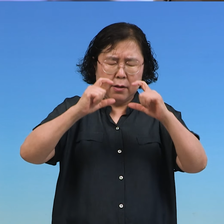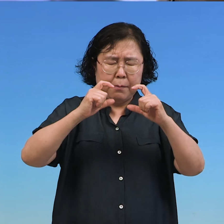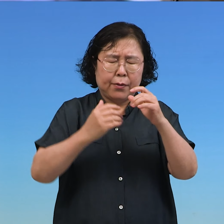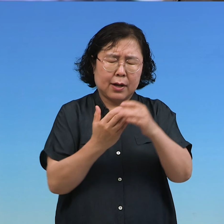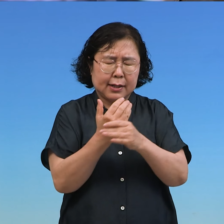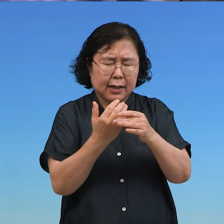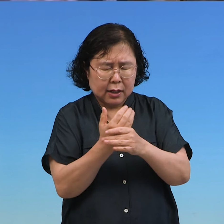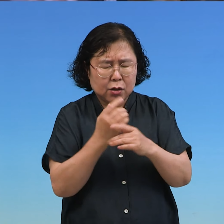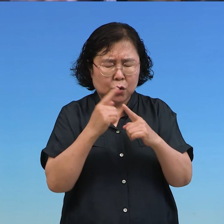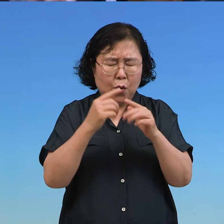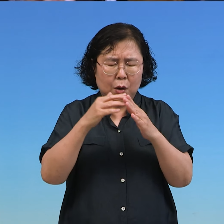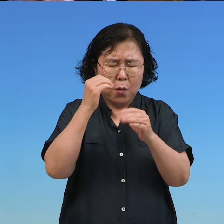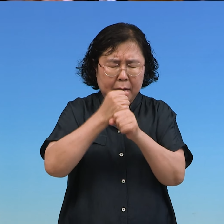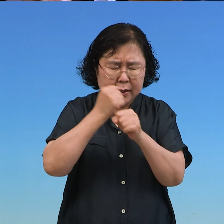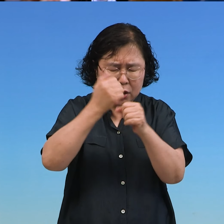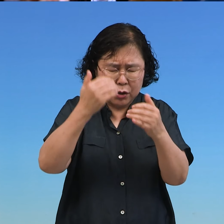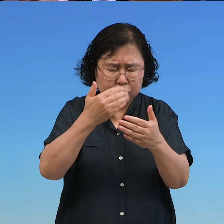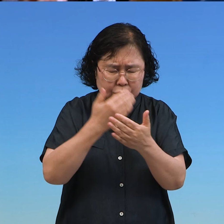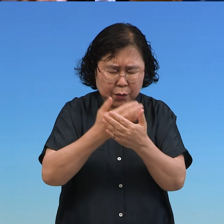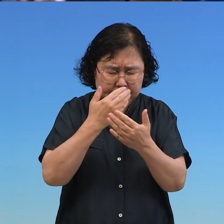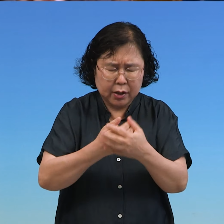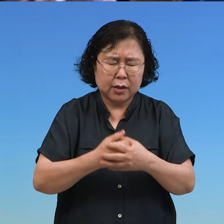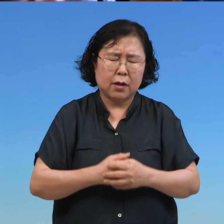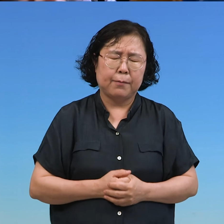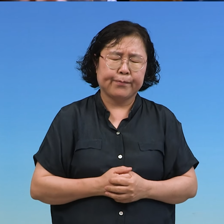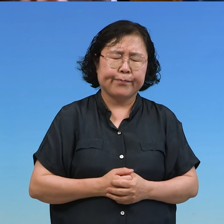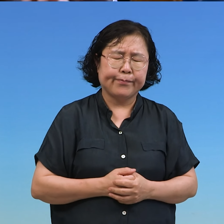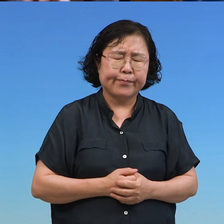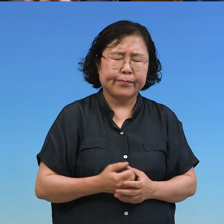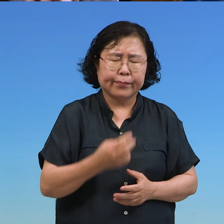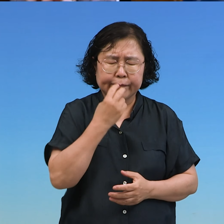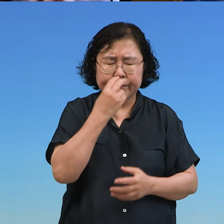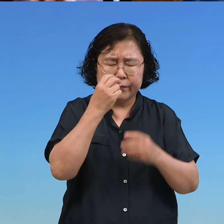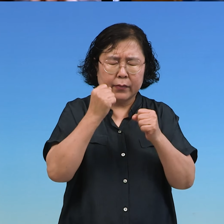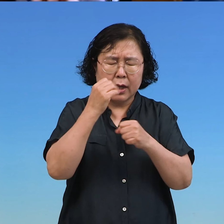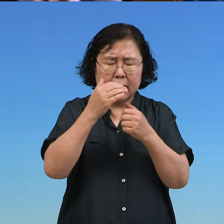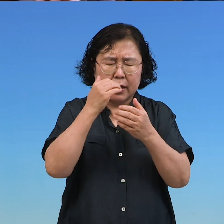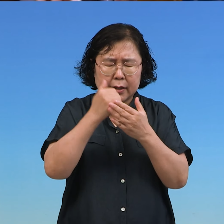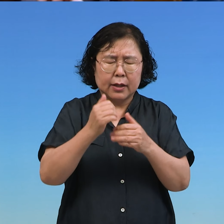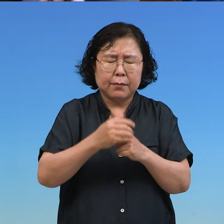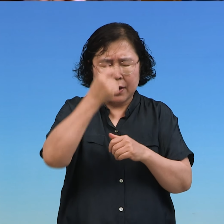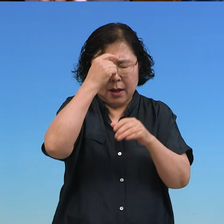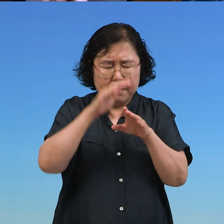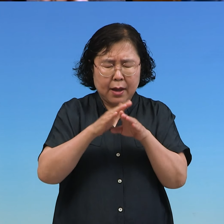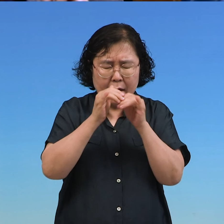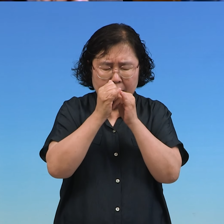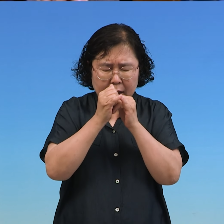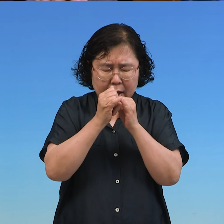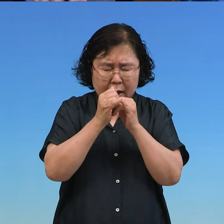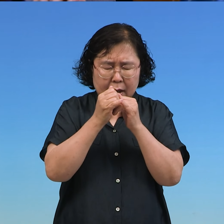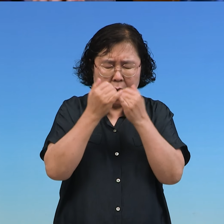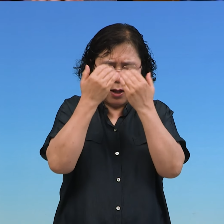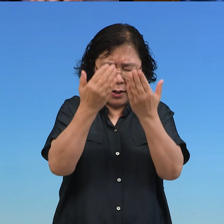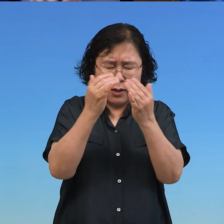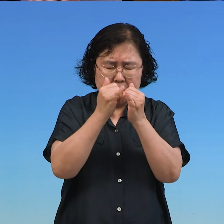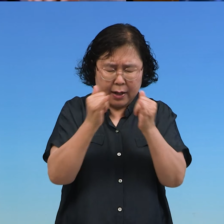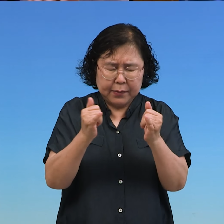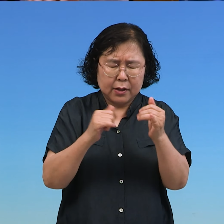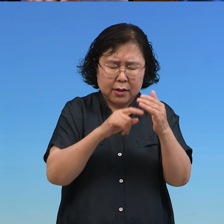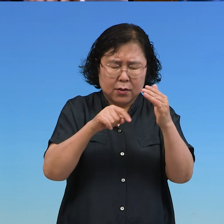주시옵소서 살아계신 하나님 예배하는 성도님들 안에